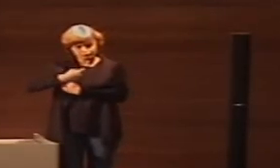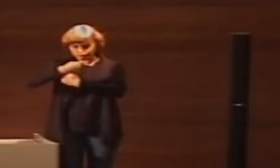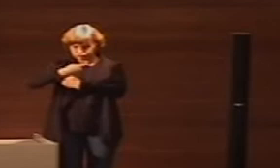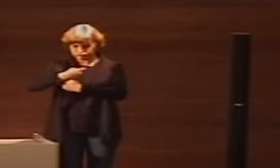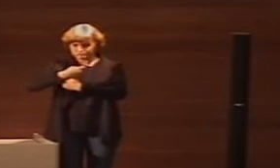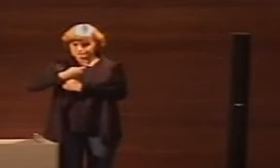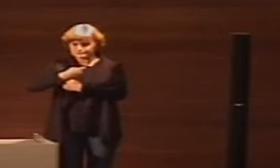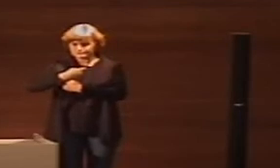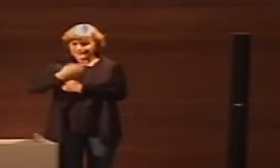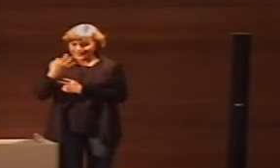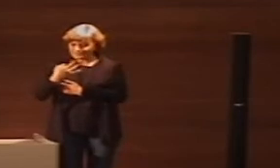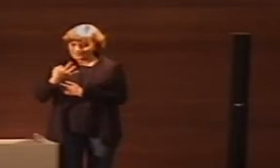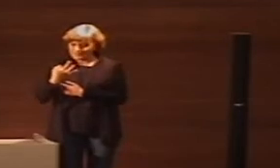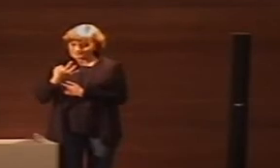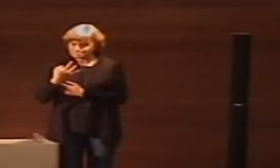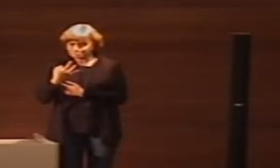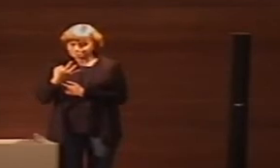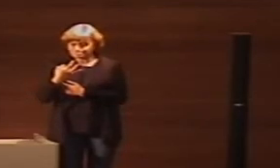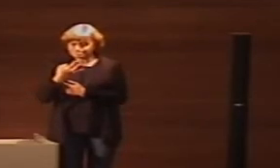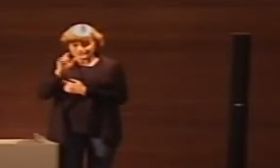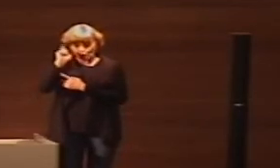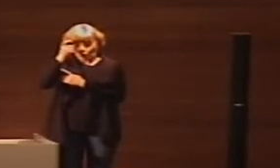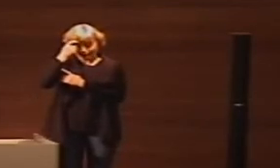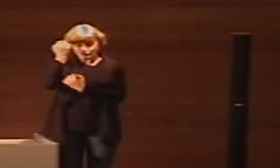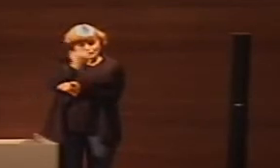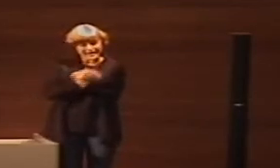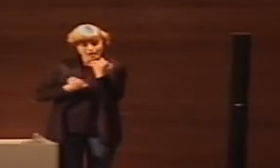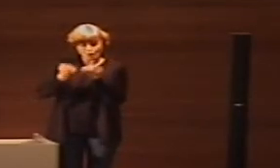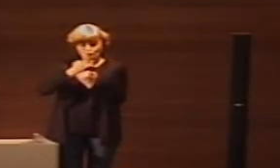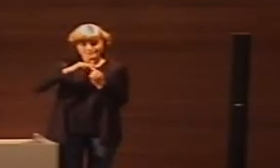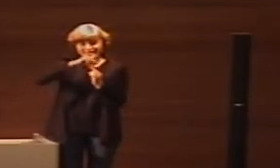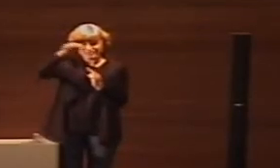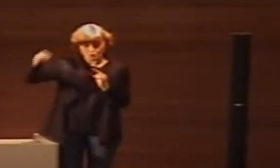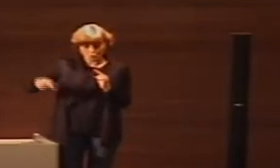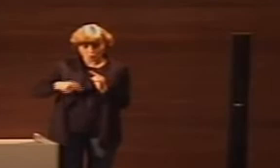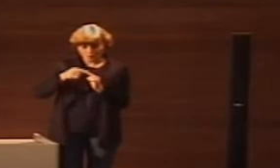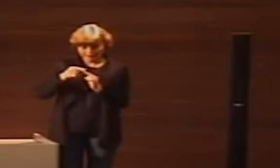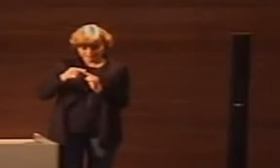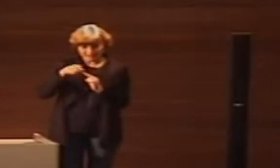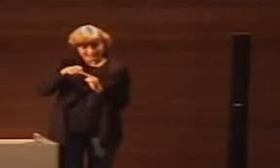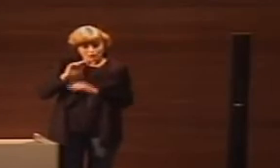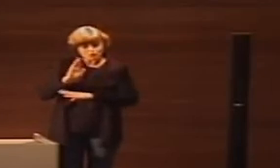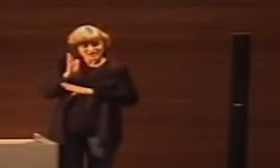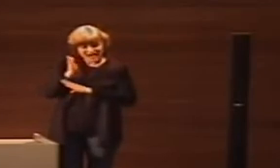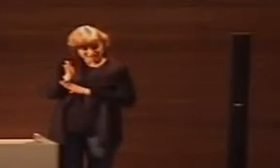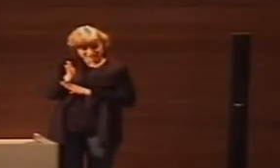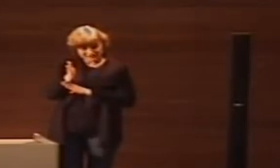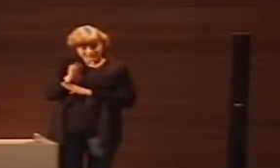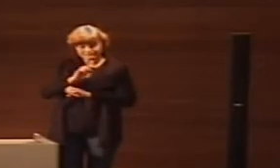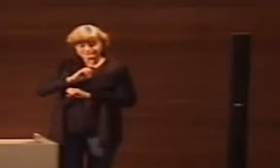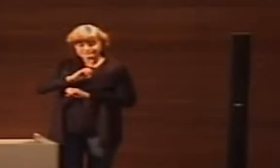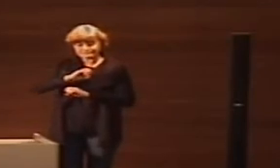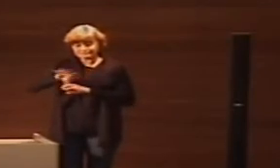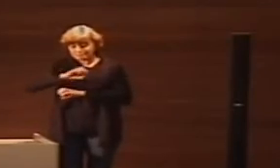una transición hacia la economía circular que afectará a la gestión de residuos, pero también las formas de diseñar, producir y